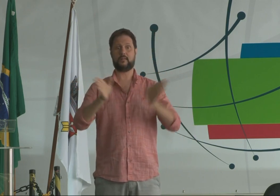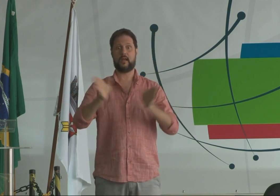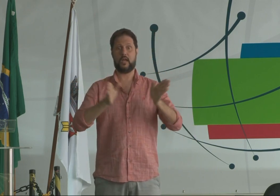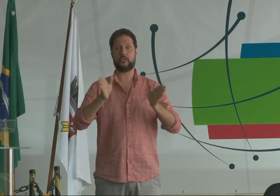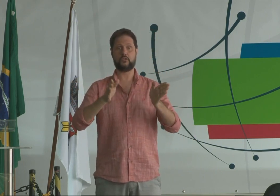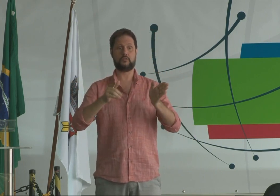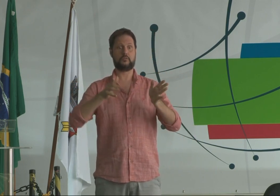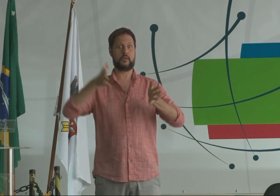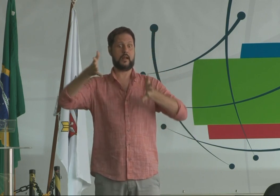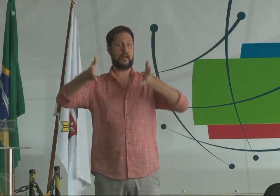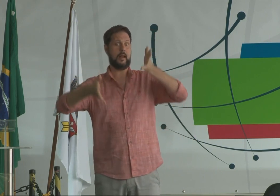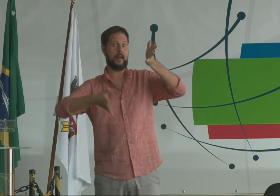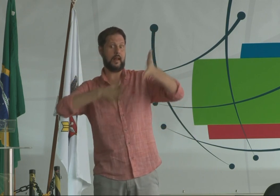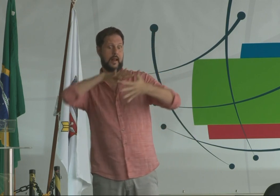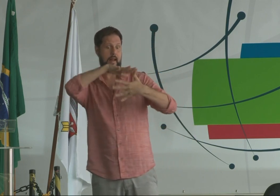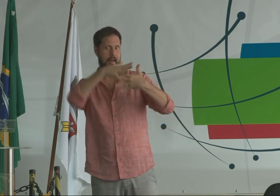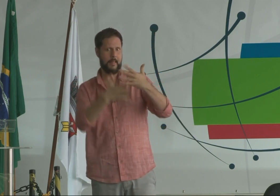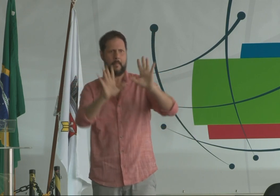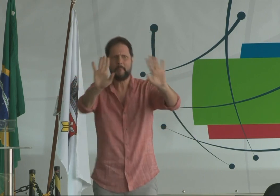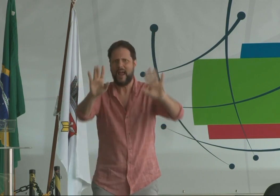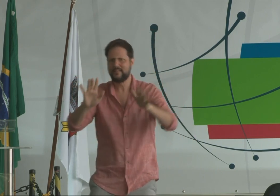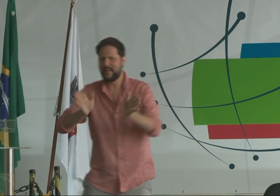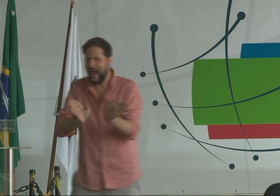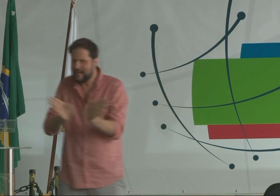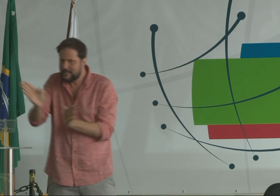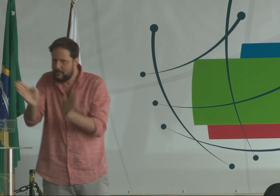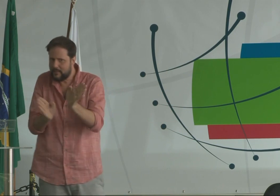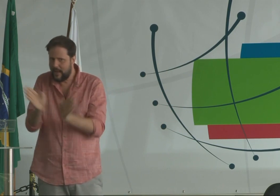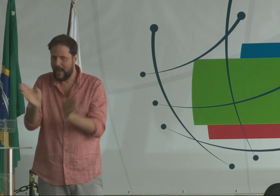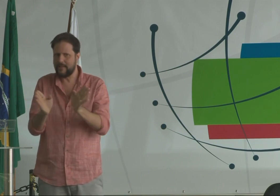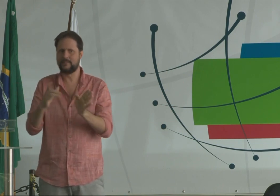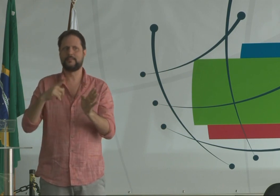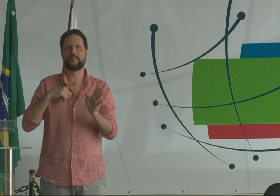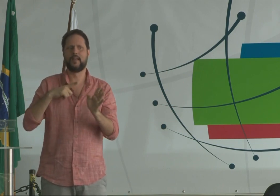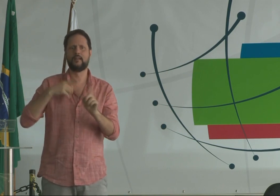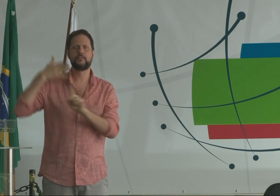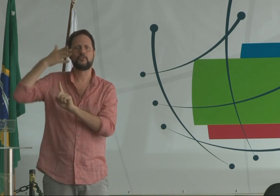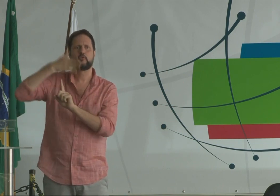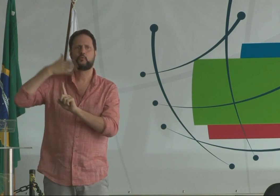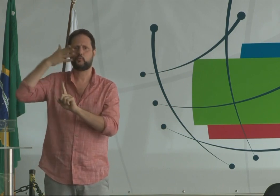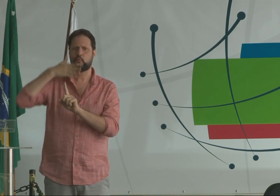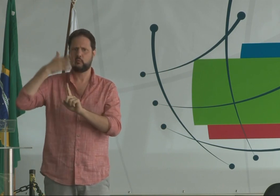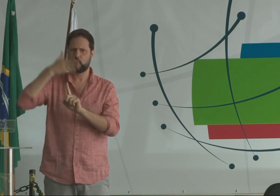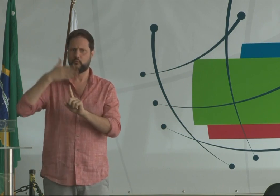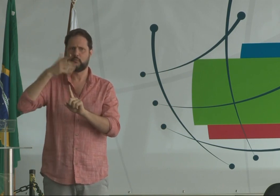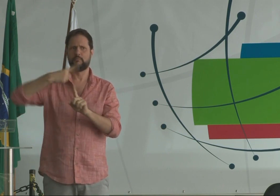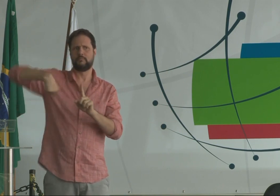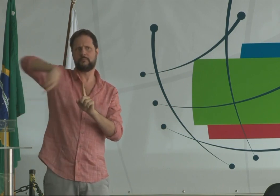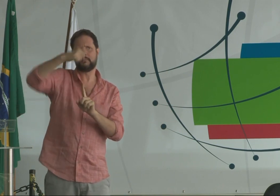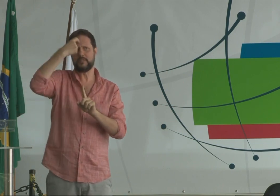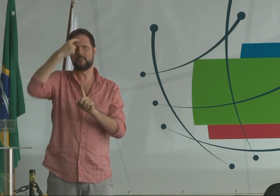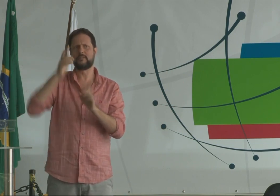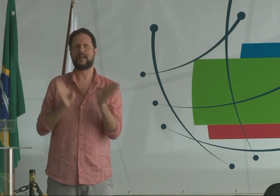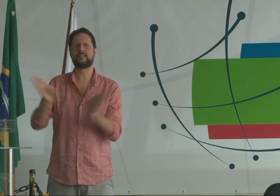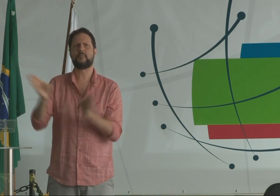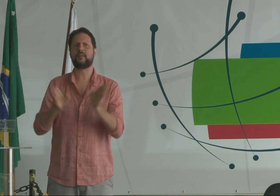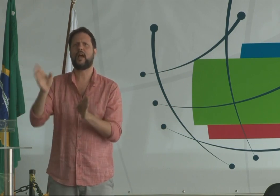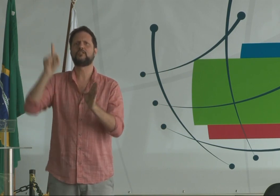Hoje em dia, as questões de acessibilidade, elas são mais fáceis, porque existe uma questão de aceitação da Liga dos Sinais. Mas, por exemplo,